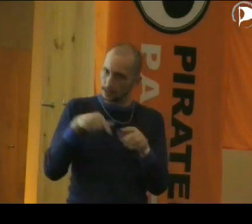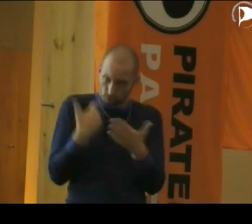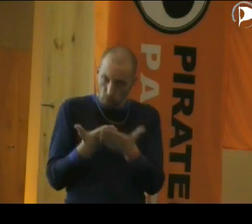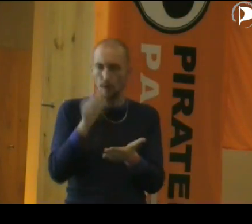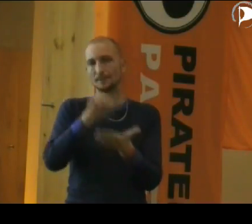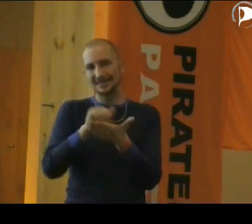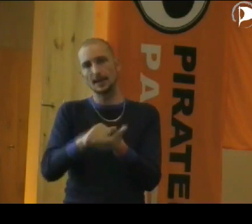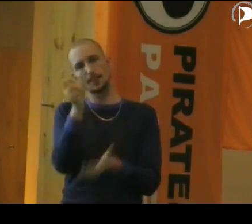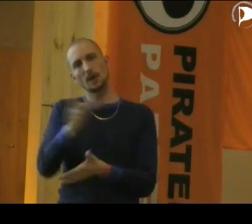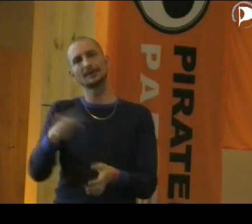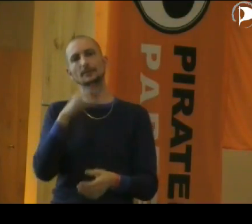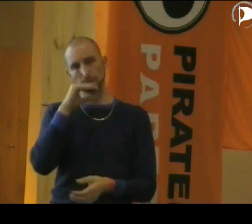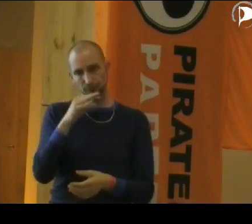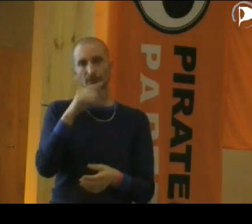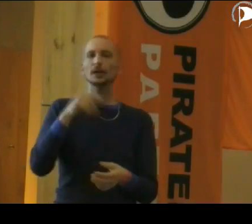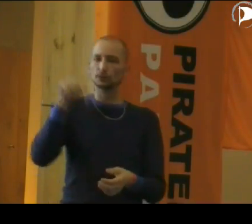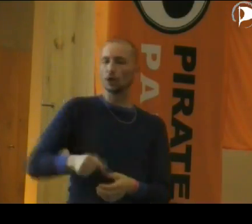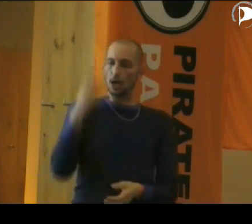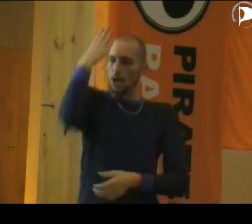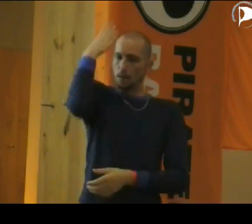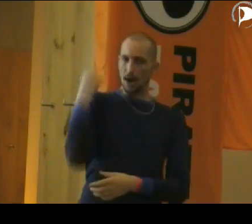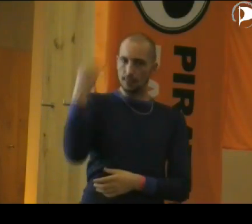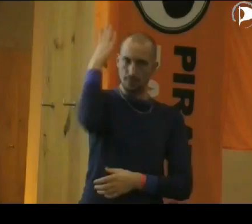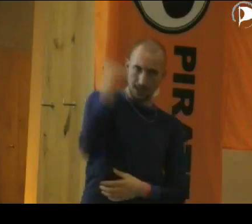erwachsenen dann zum erwachsenen person